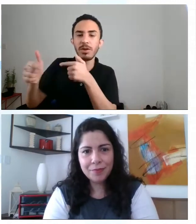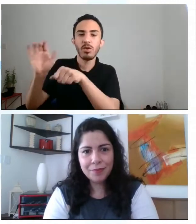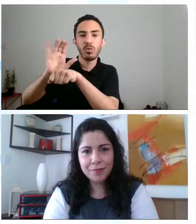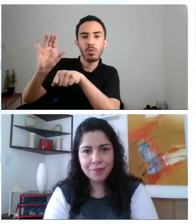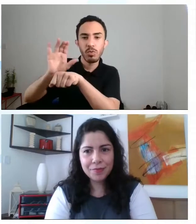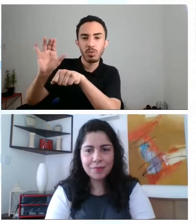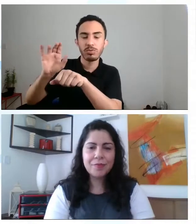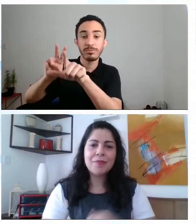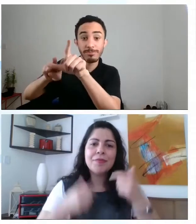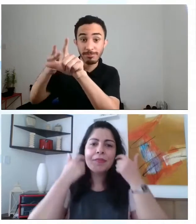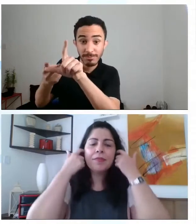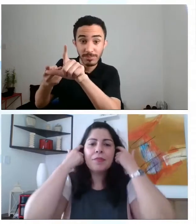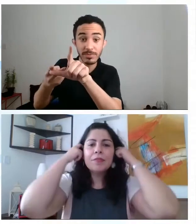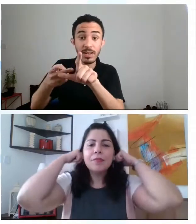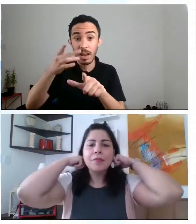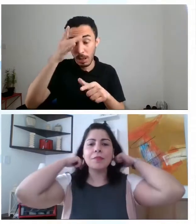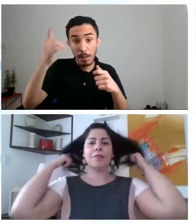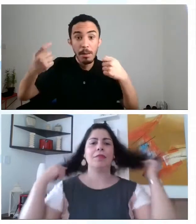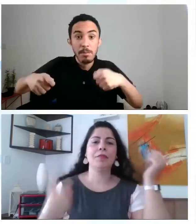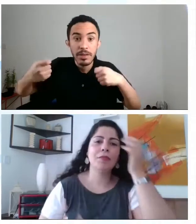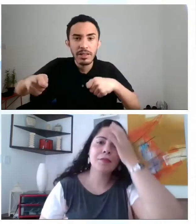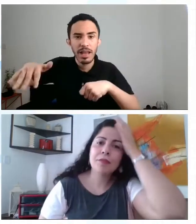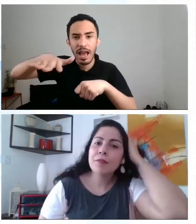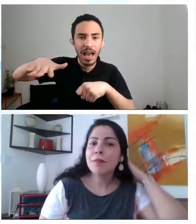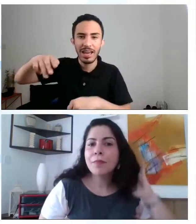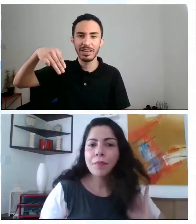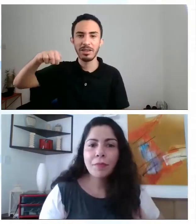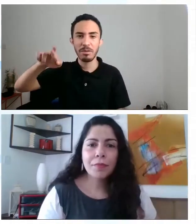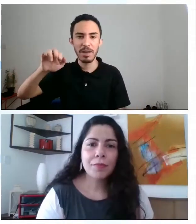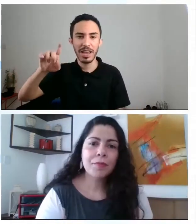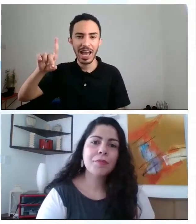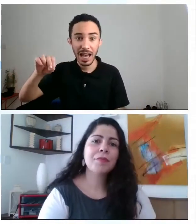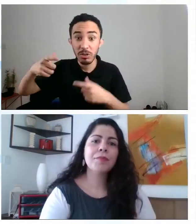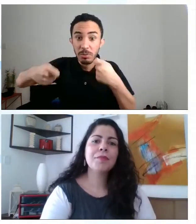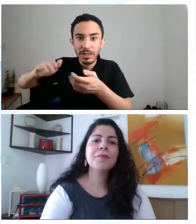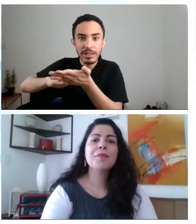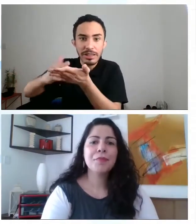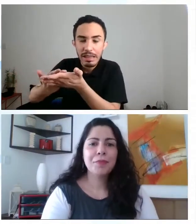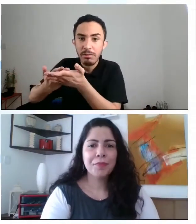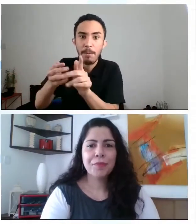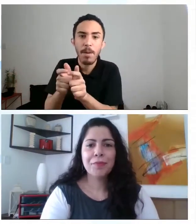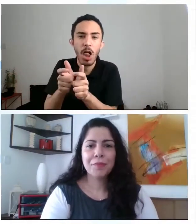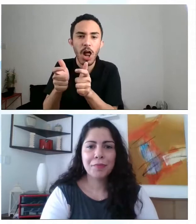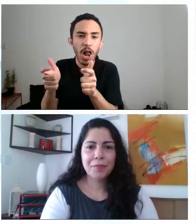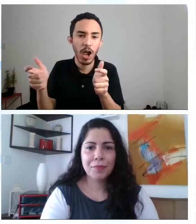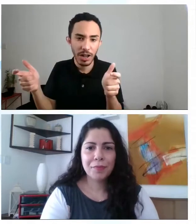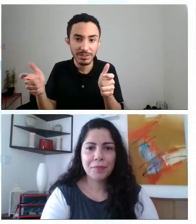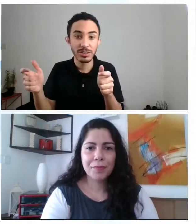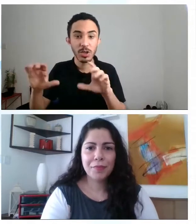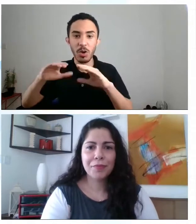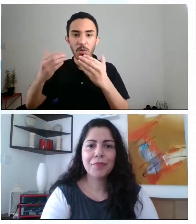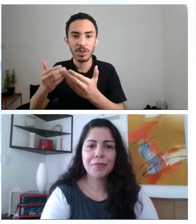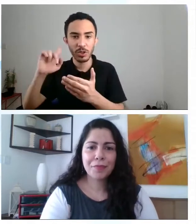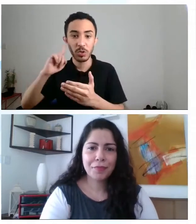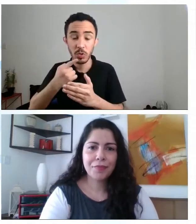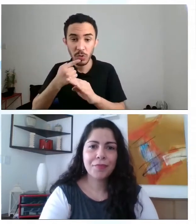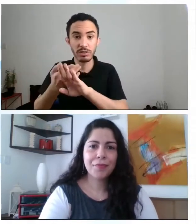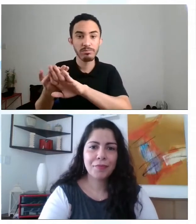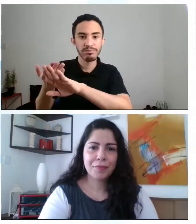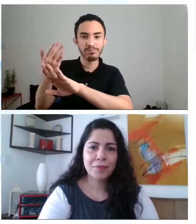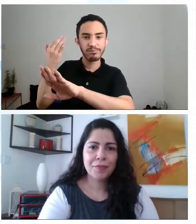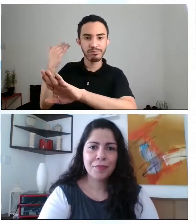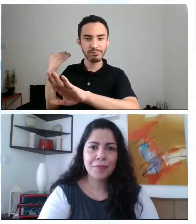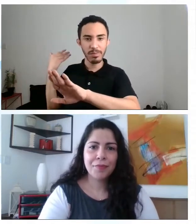bacharelado. E a demanda por interpretação hoje no mercado é muito grande, né? a comunidade surda viveu um